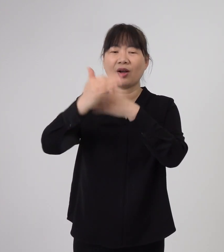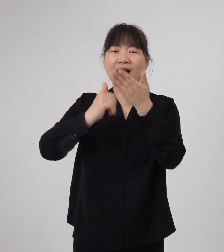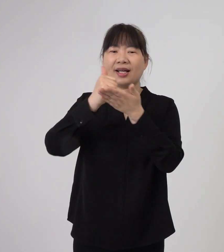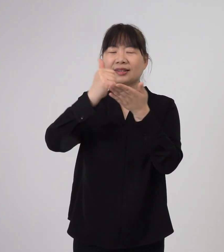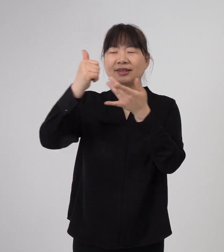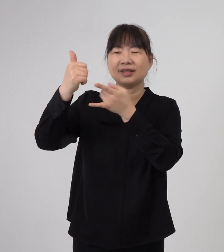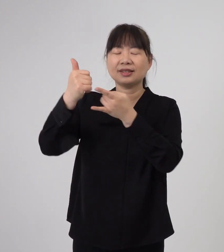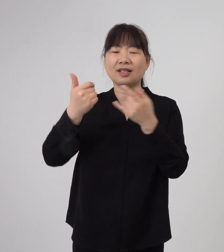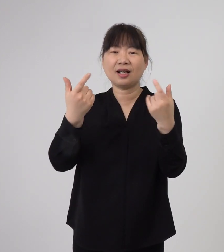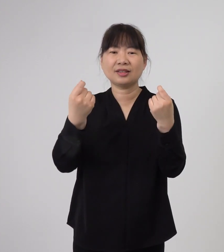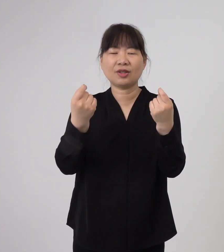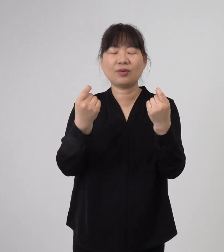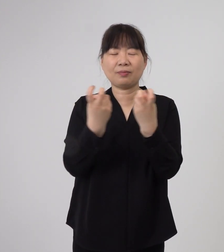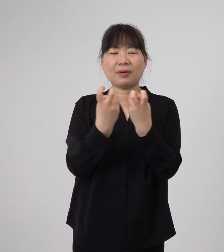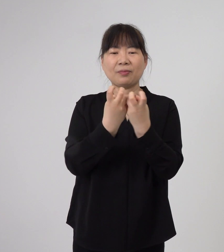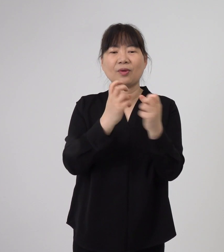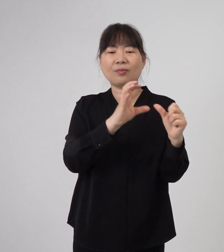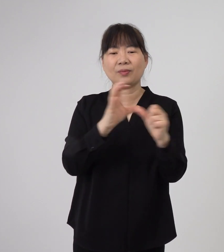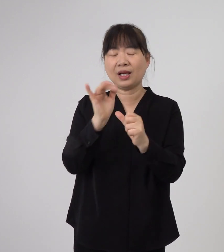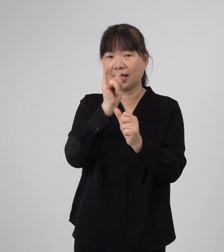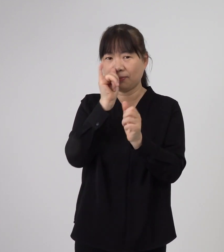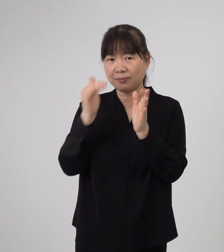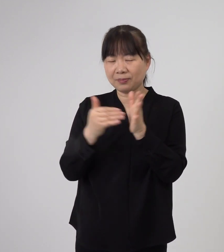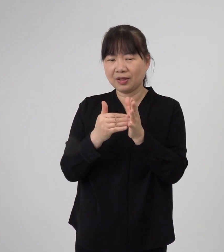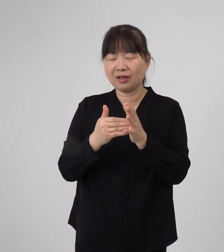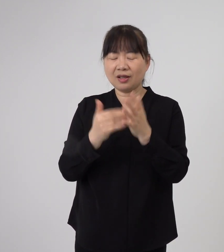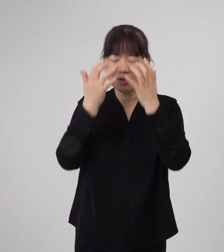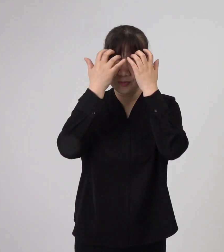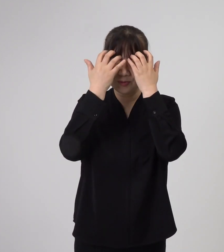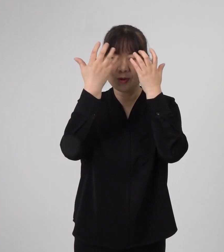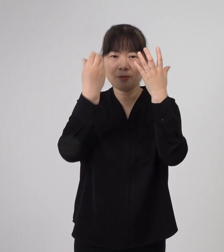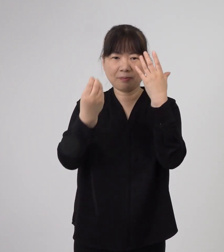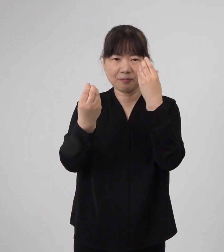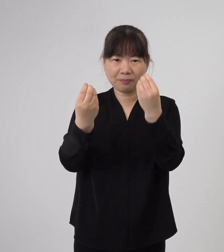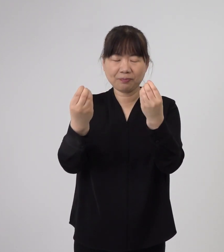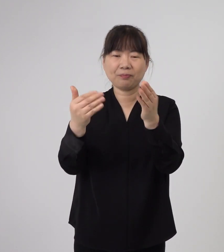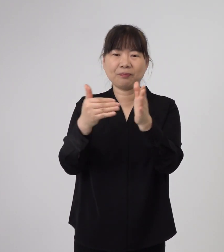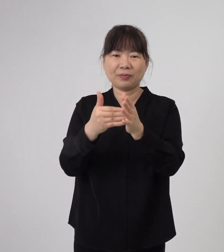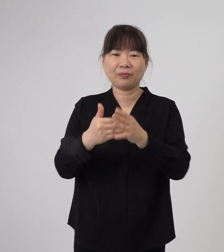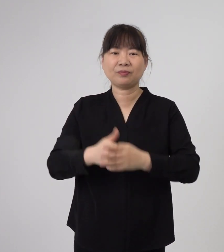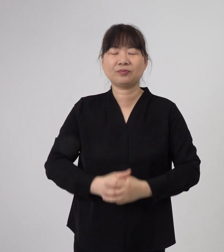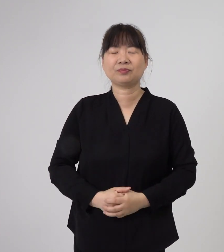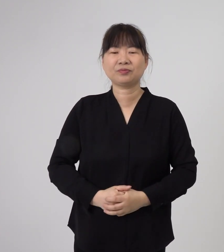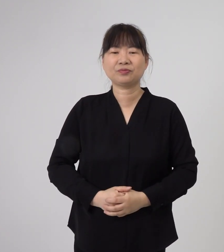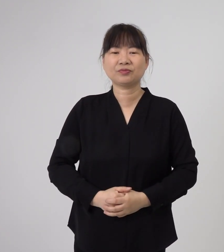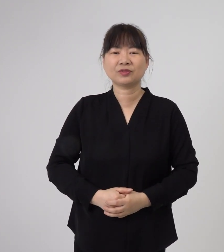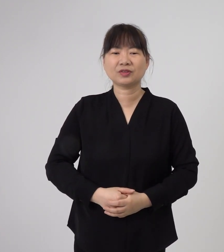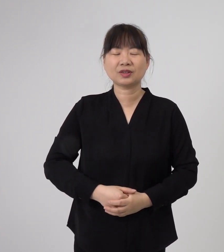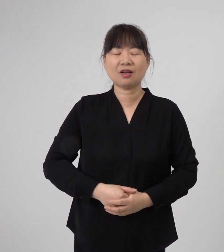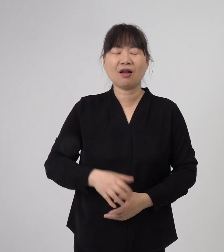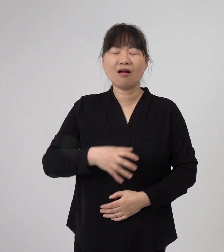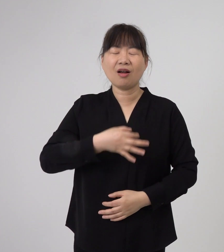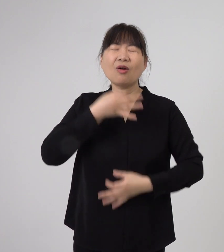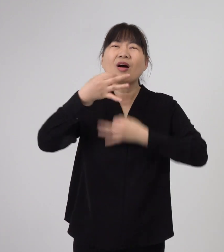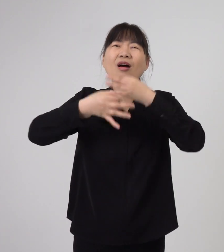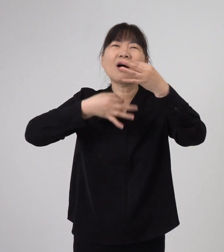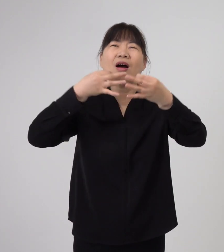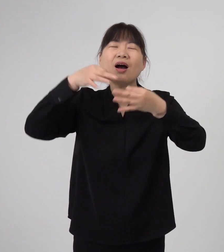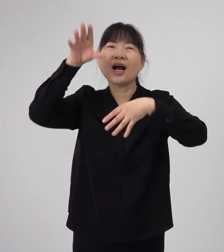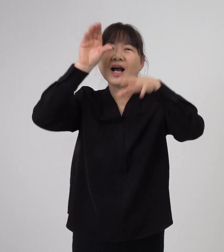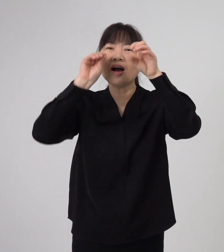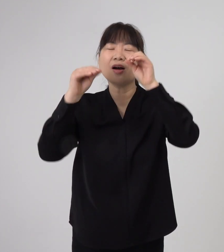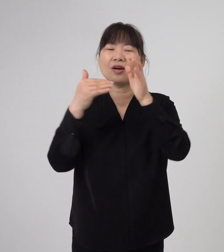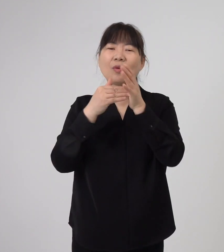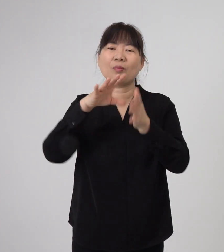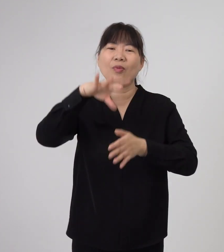하나님께서 이런 방식을 취하십니다. 고통을 봤어요. 부르짖음이 들렸어요.